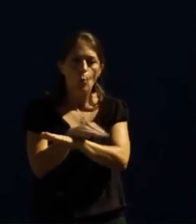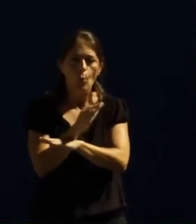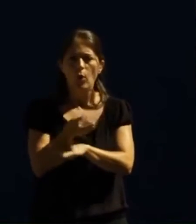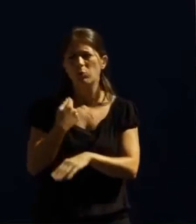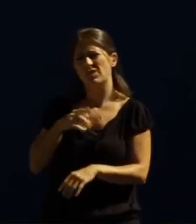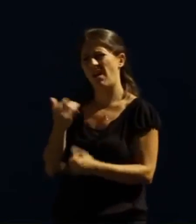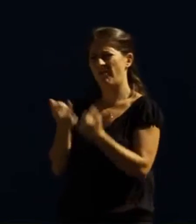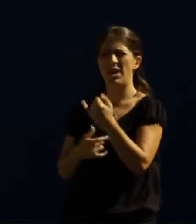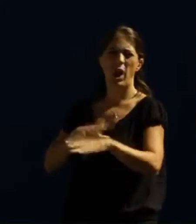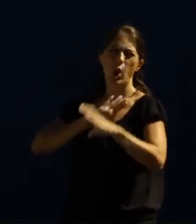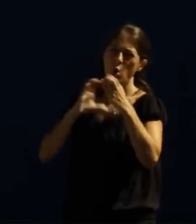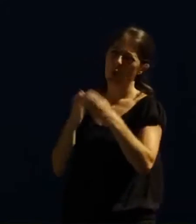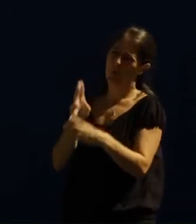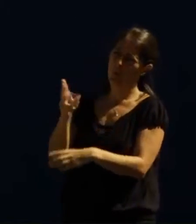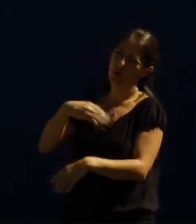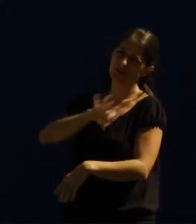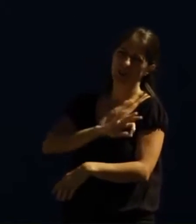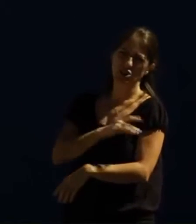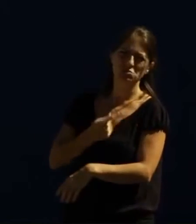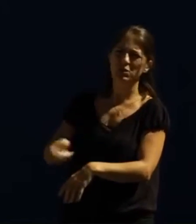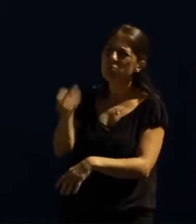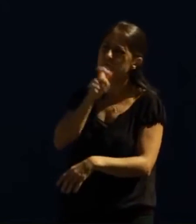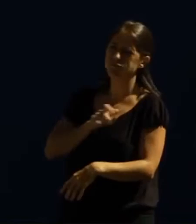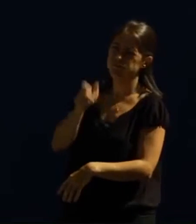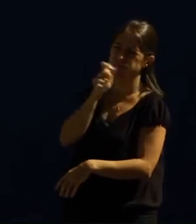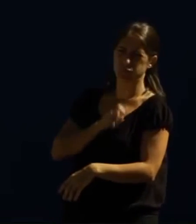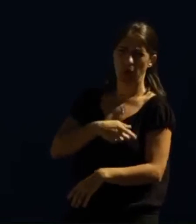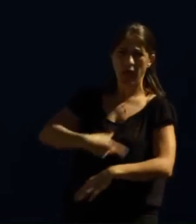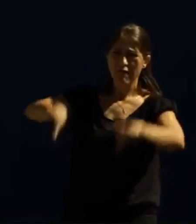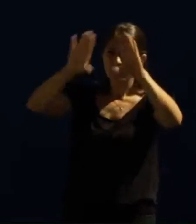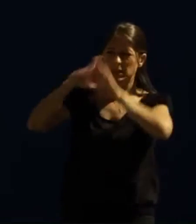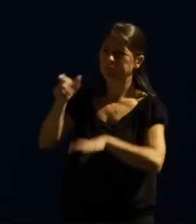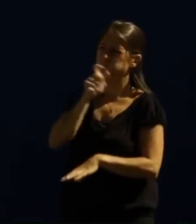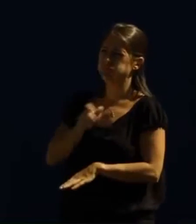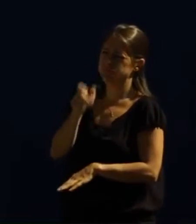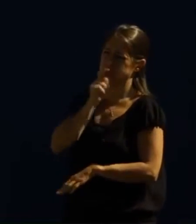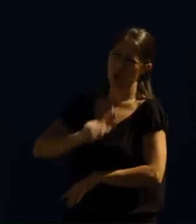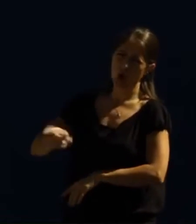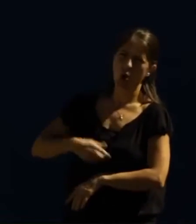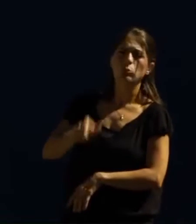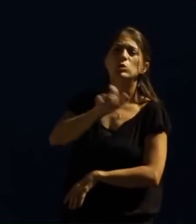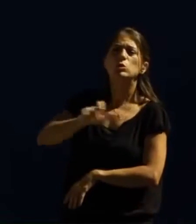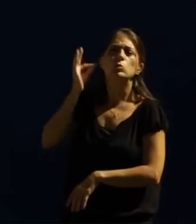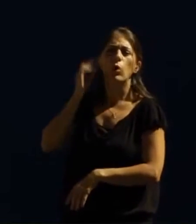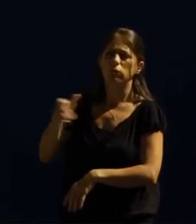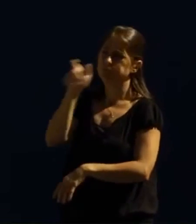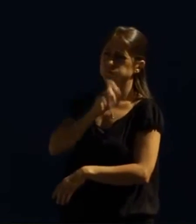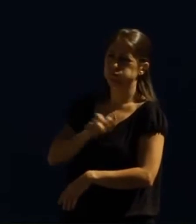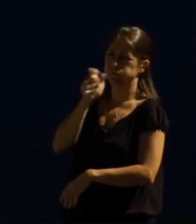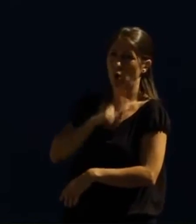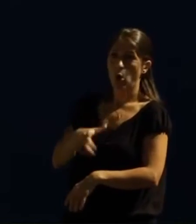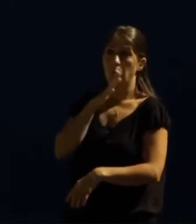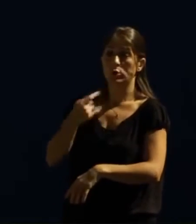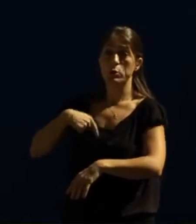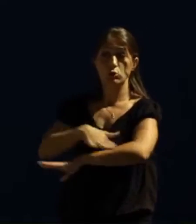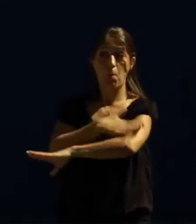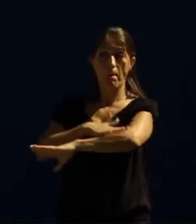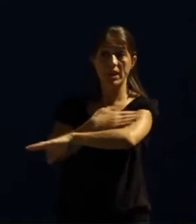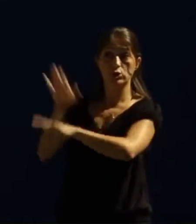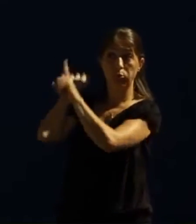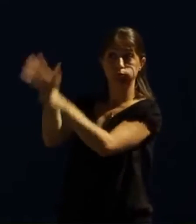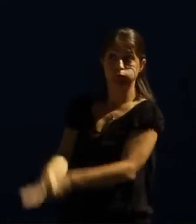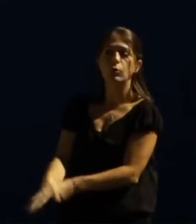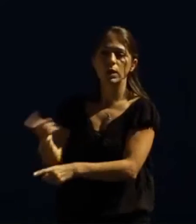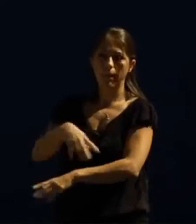señores lo partido popular no nos insulten las feministas no nos insulten las mujeres porque tumbamos un ministro que podremos tumbar un